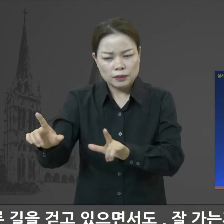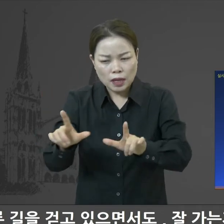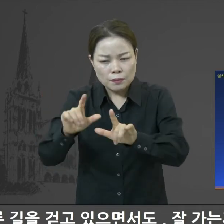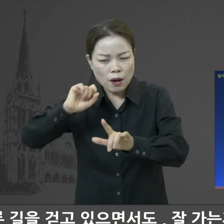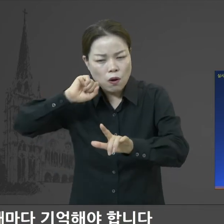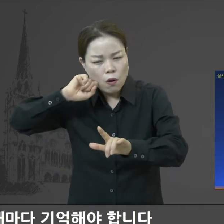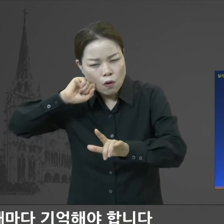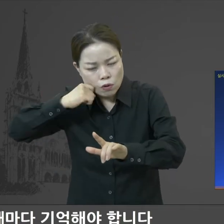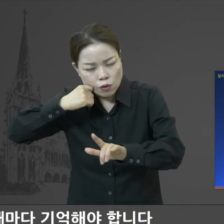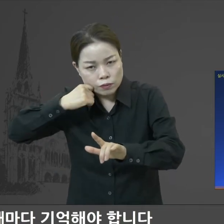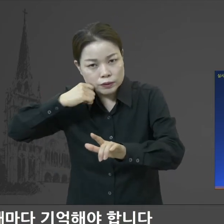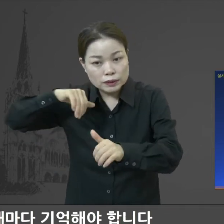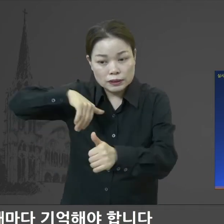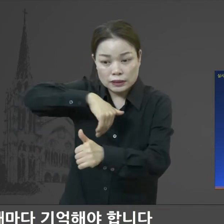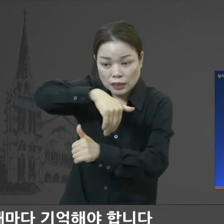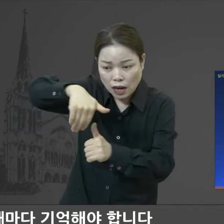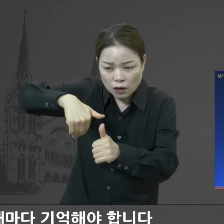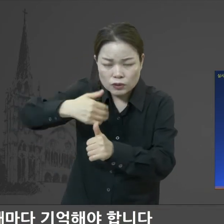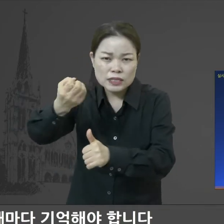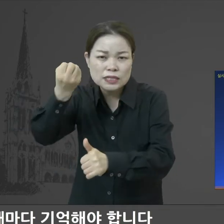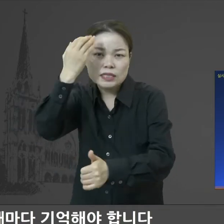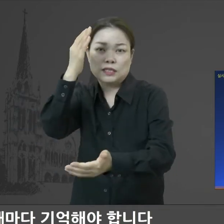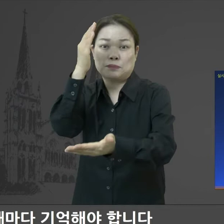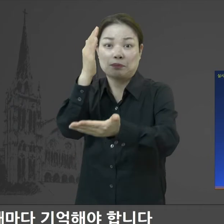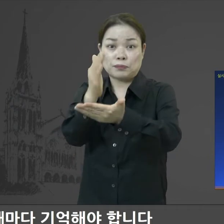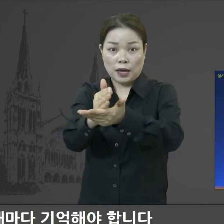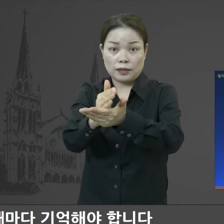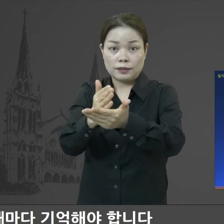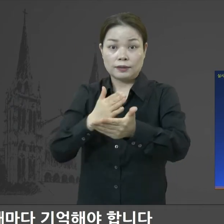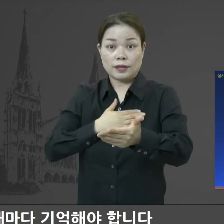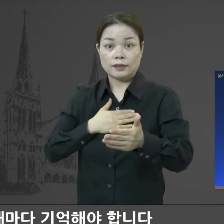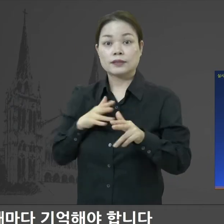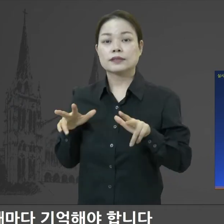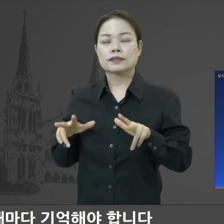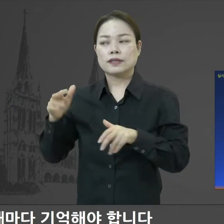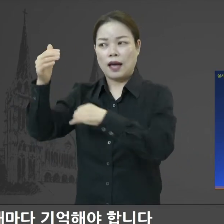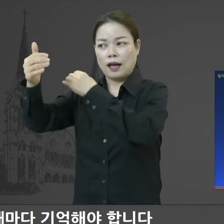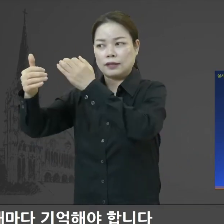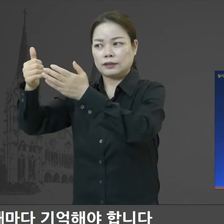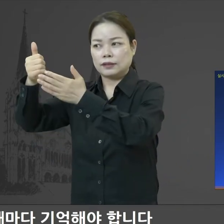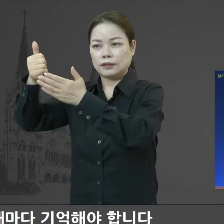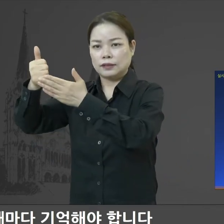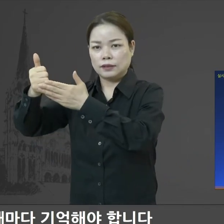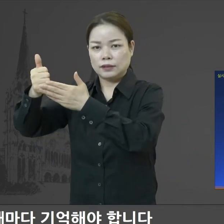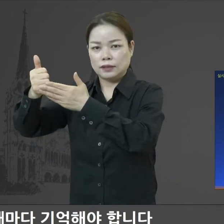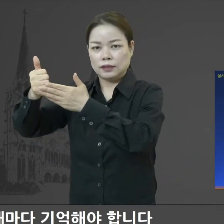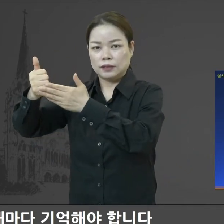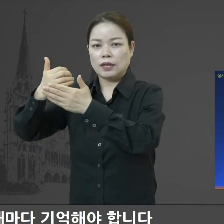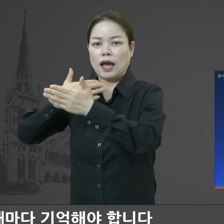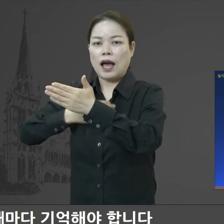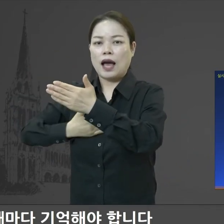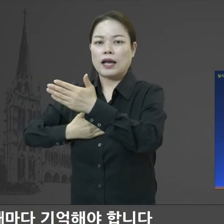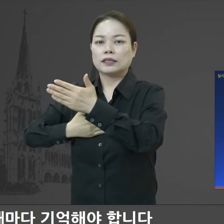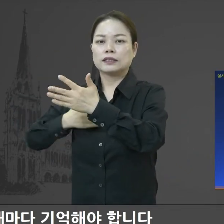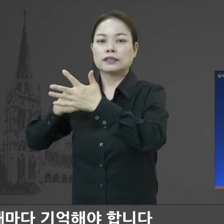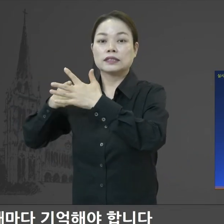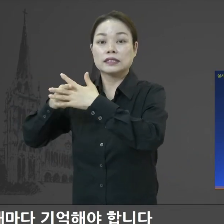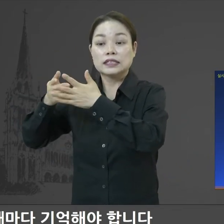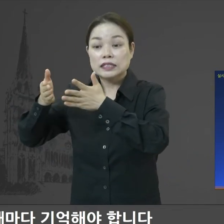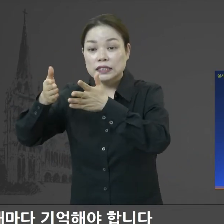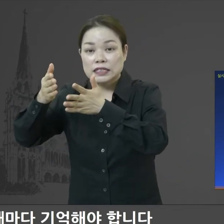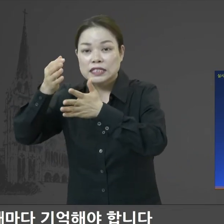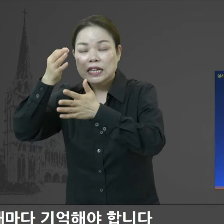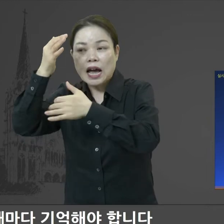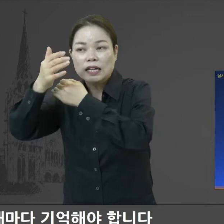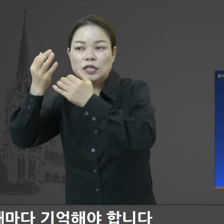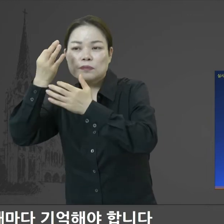힘들지라도, 어려울지라도 잊지 말아야 할 것은, 나는 지금 하나님이 아는 길을 걸어가고 있다, 하나님이